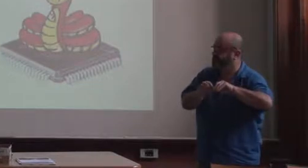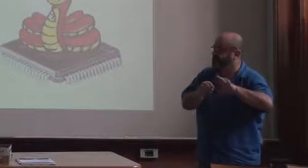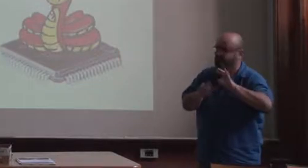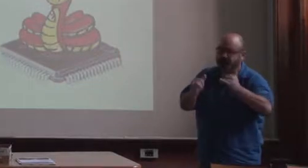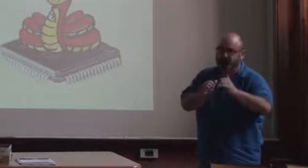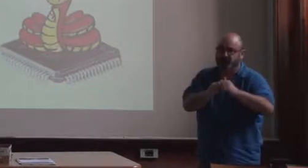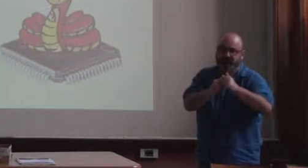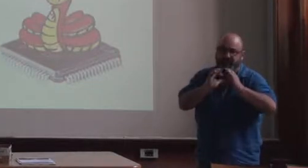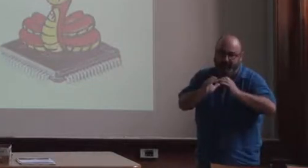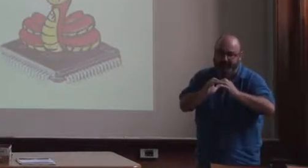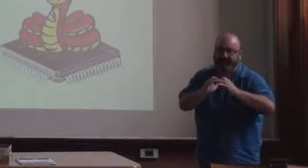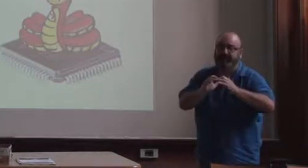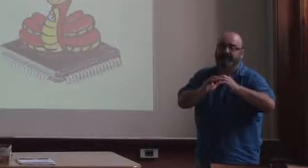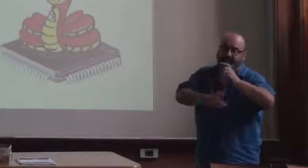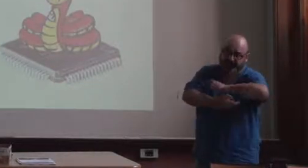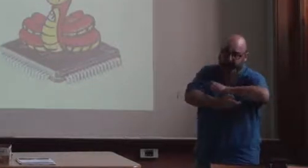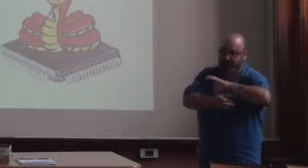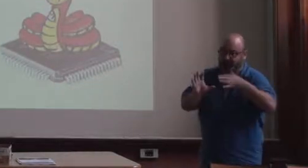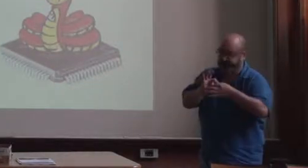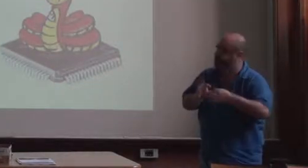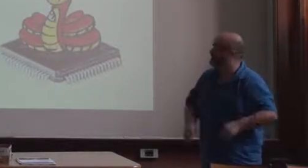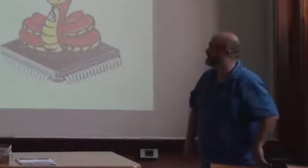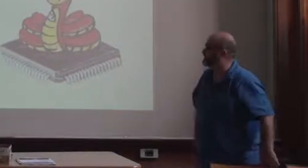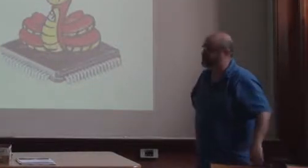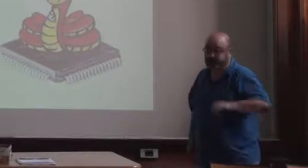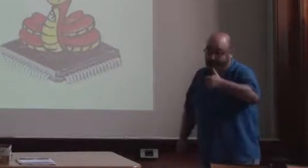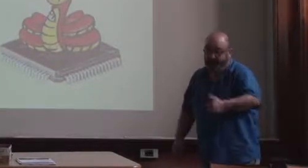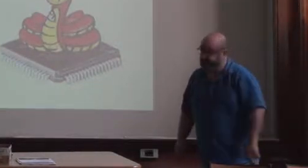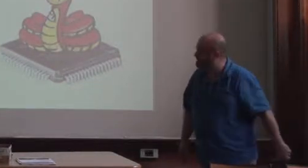jouer avec de l'électronique et Python dès demain.